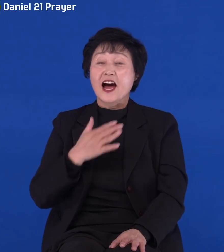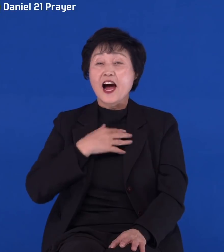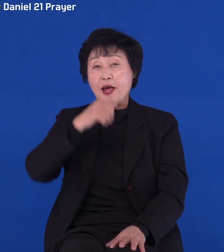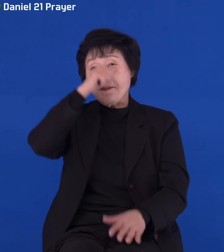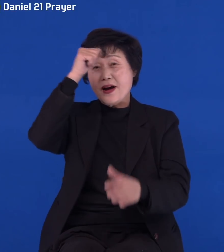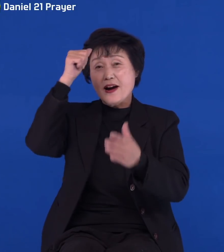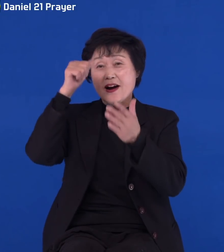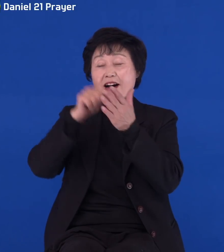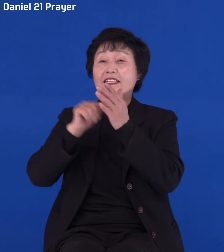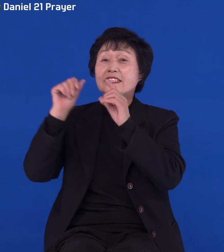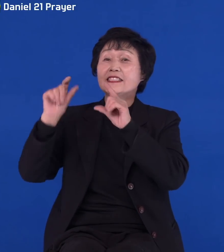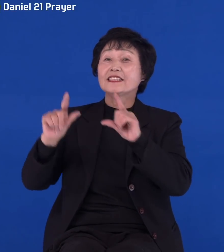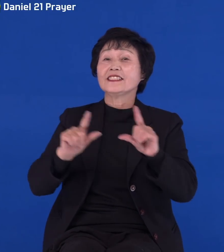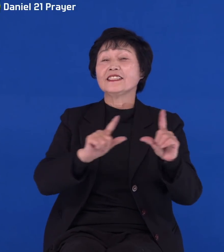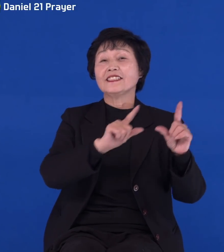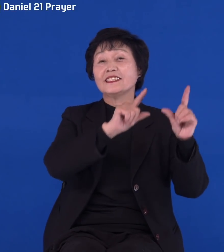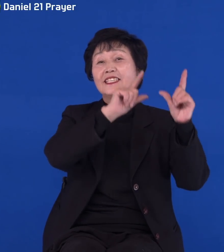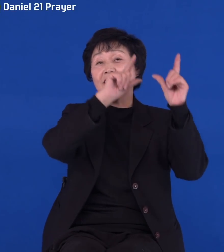나의